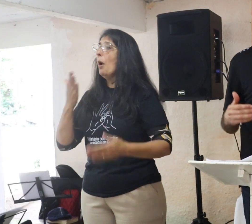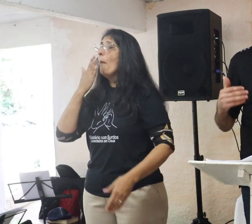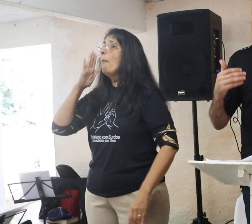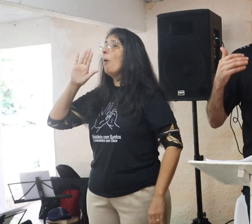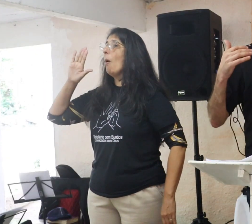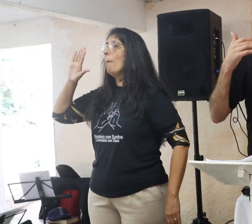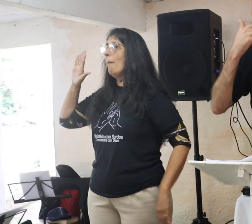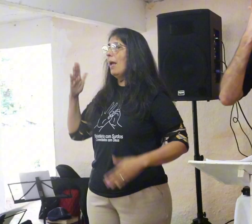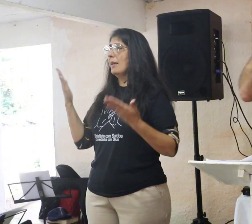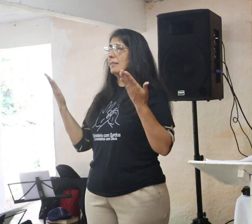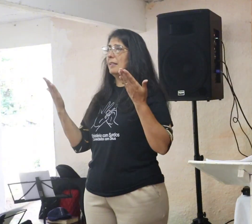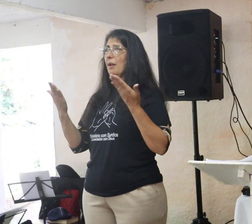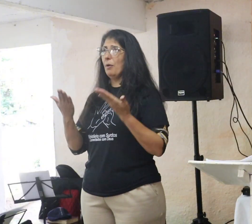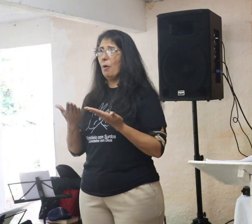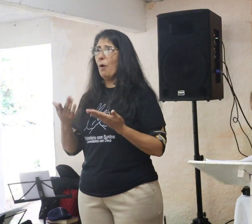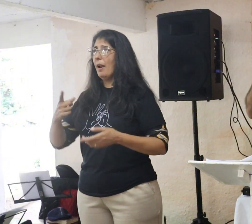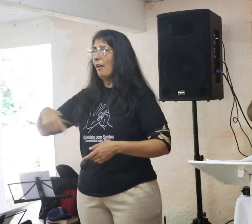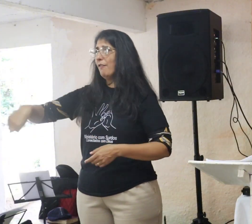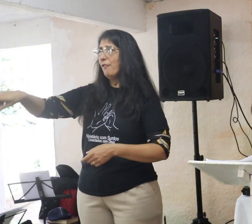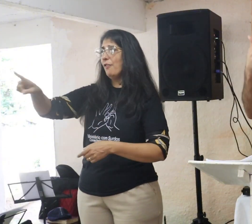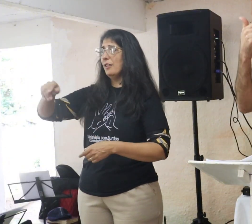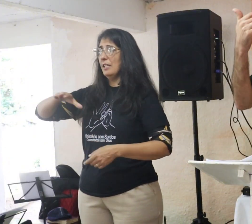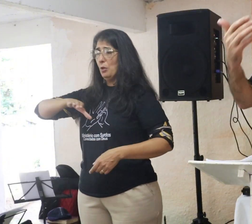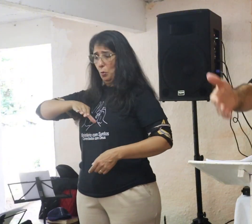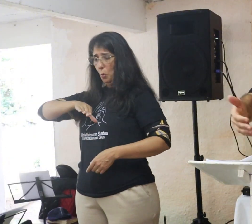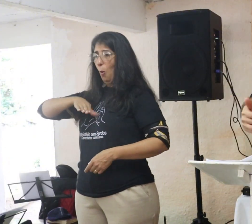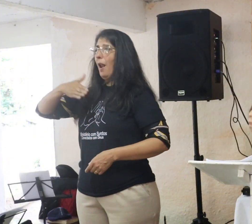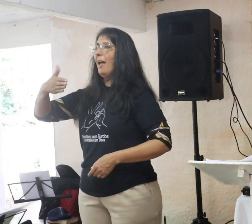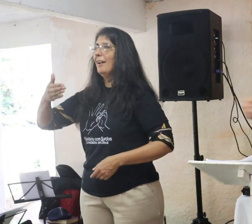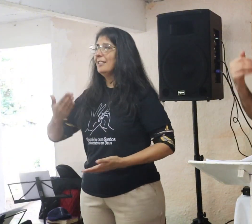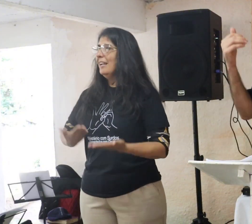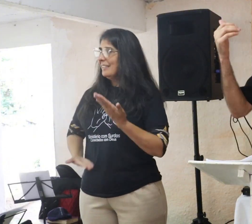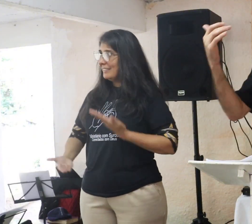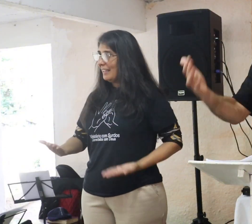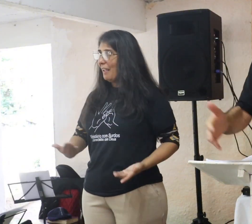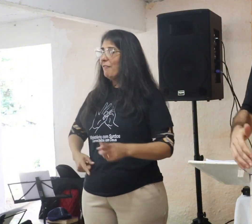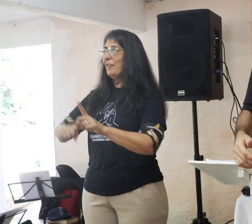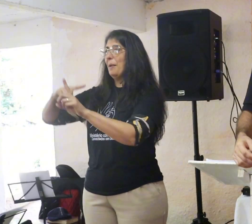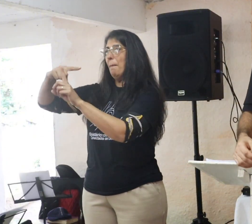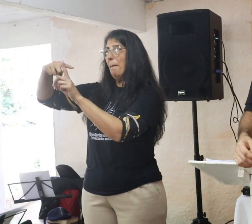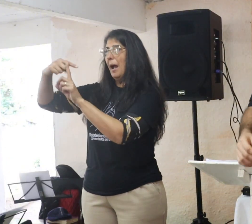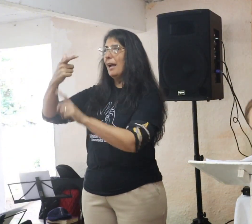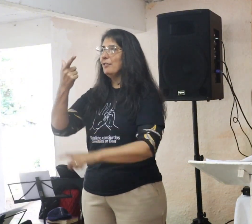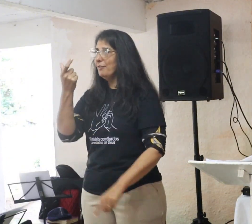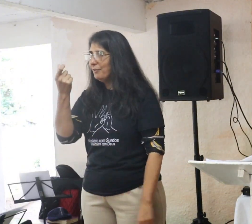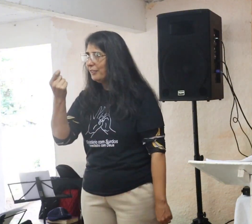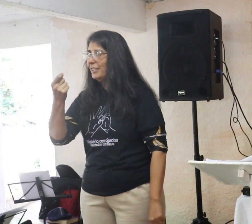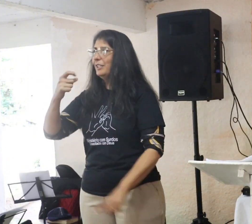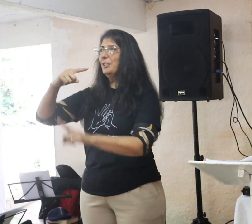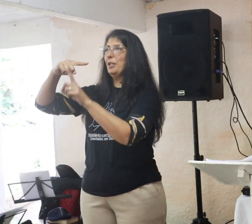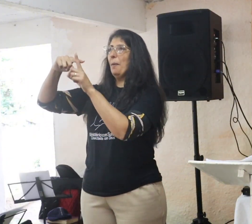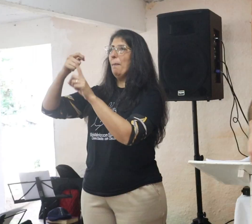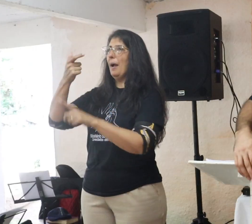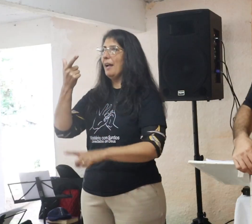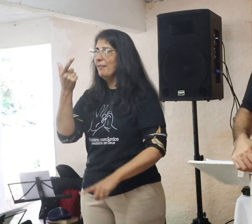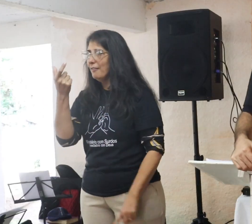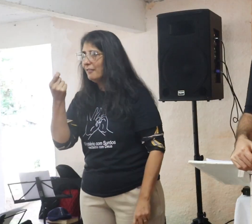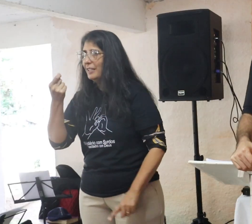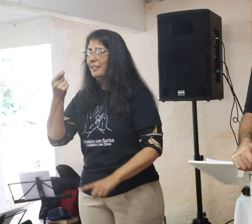irmãos a desejarem servir por mais 20, depois mais 20, depois mais